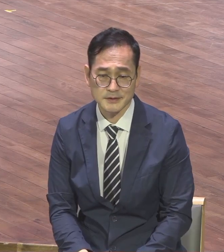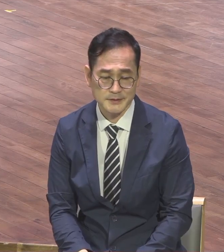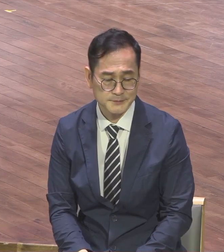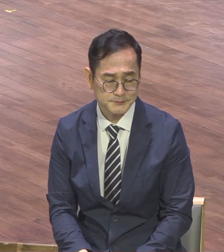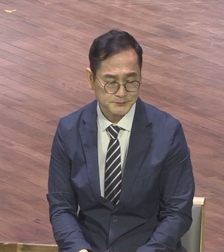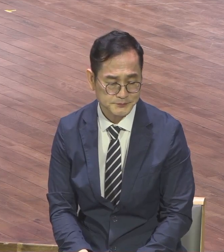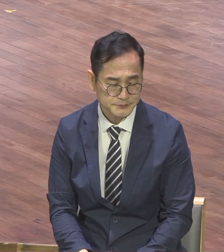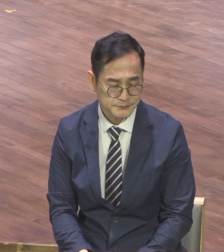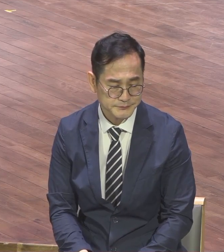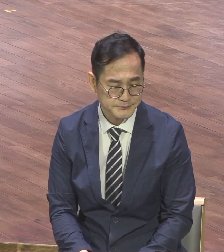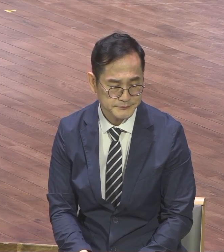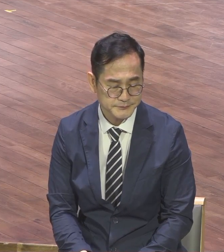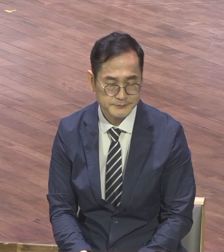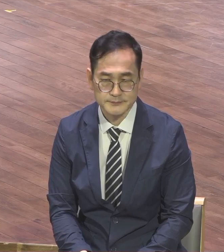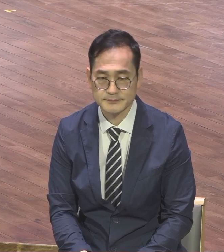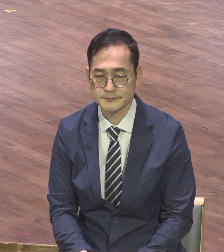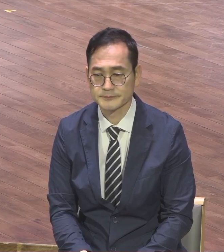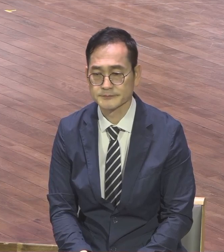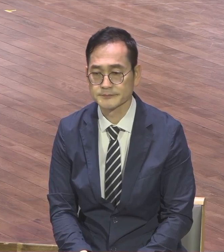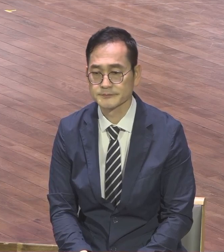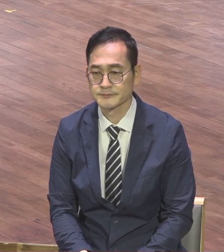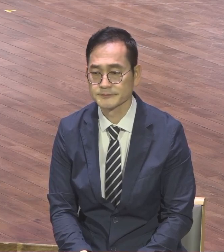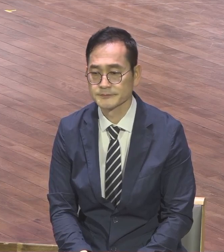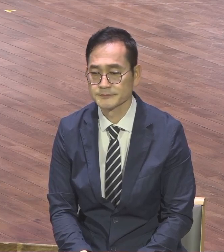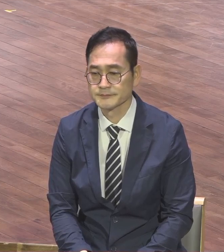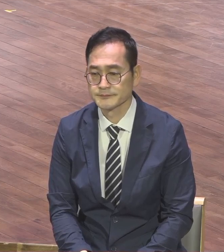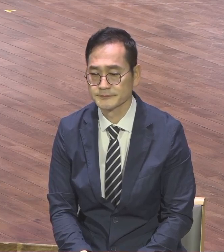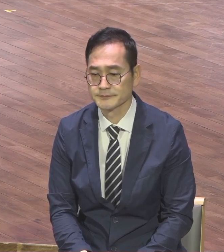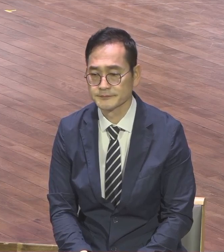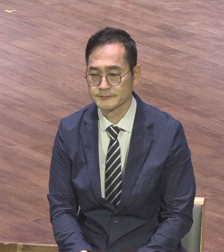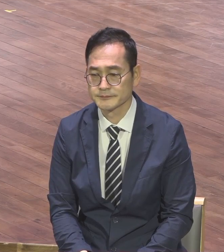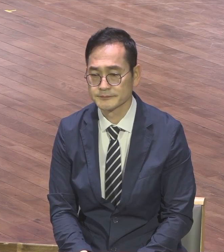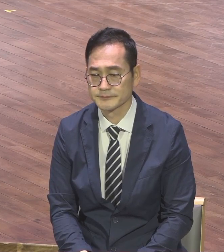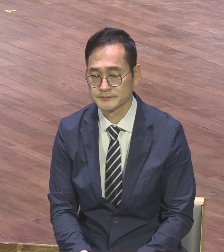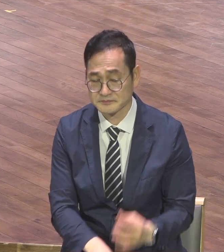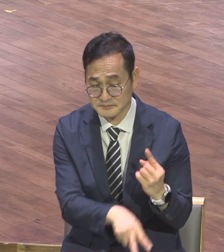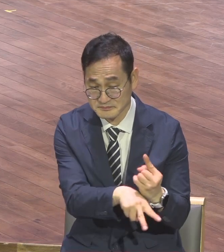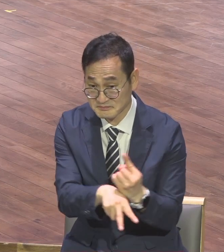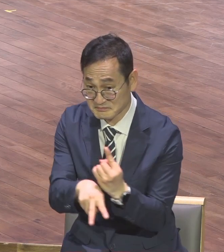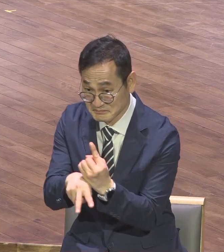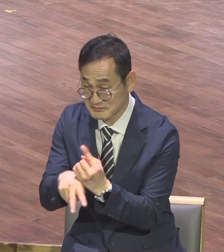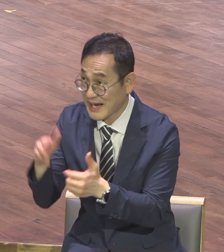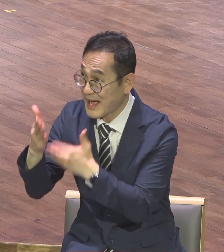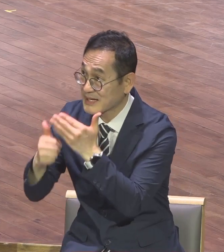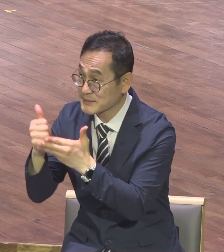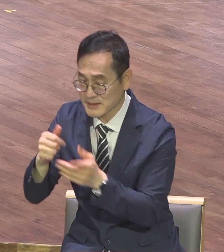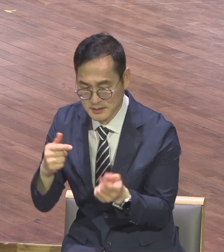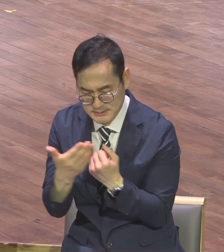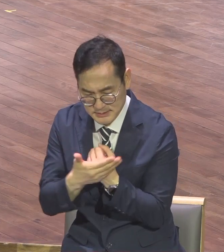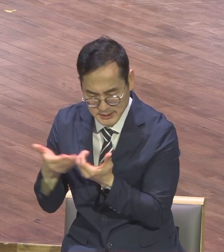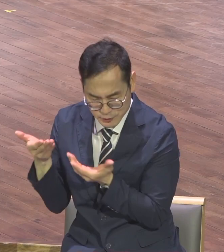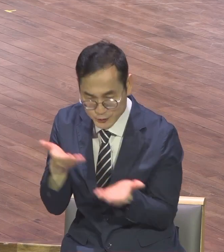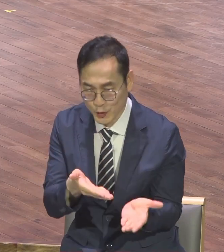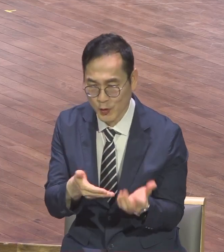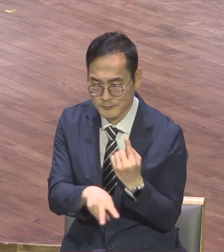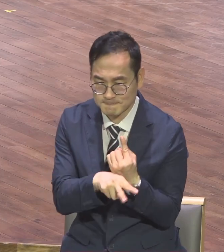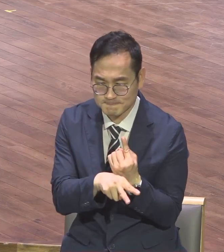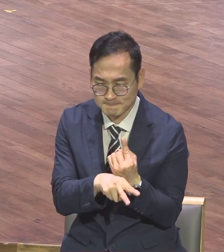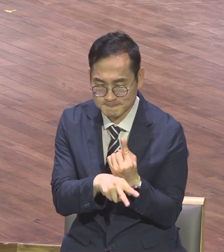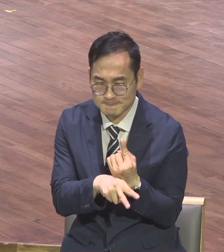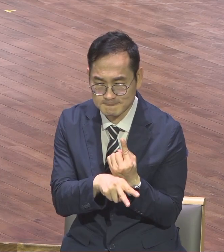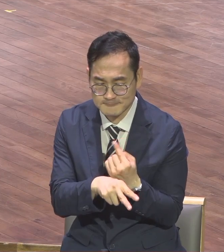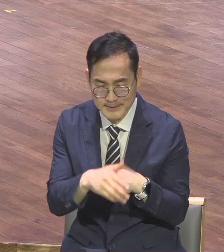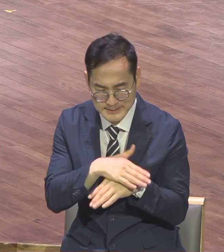이 일에 하나님께서 분명히 역사할 줄로 믿고 올인 집중하면서 시대응답 지역들 다